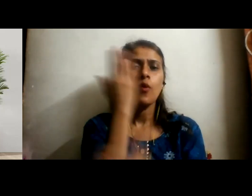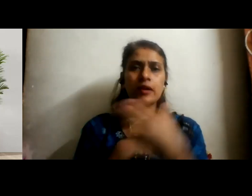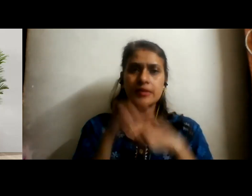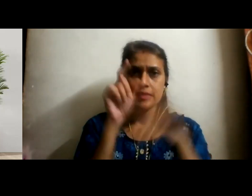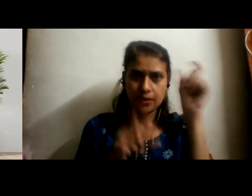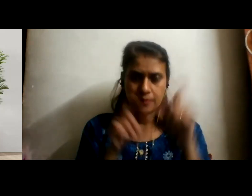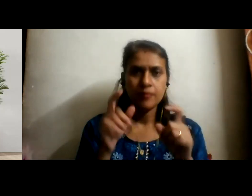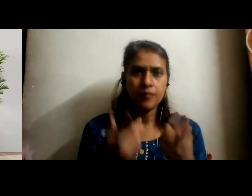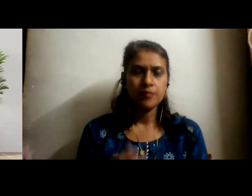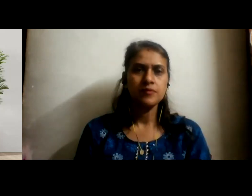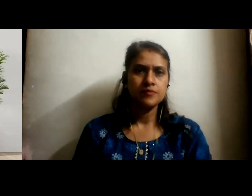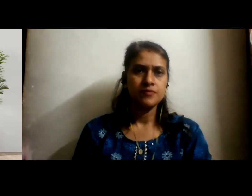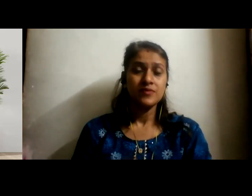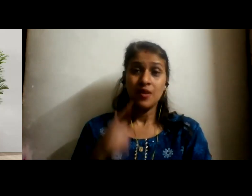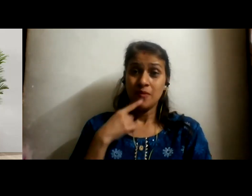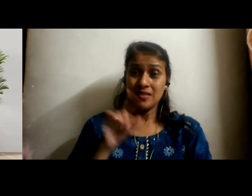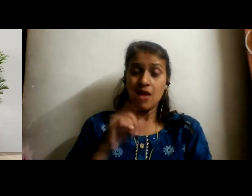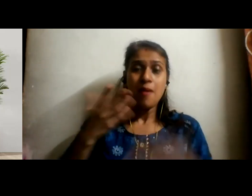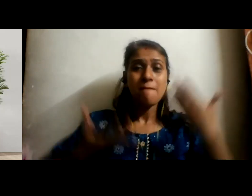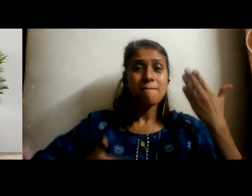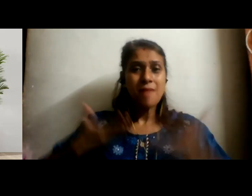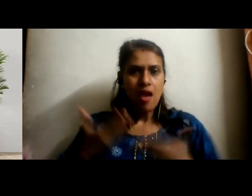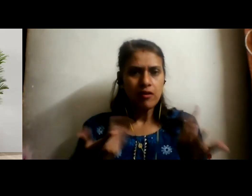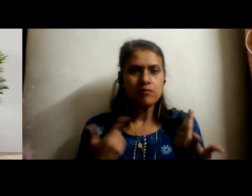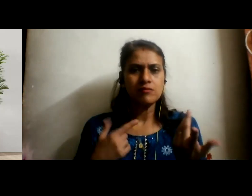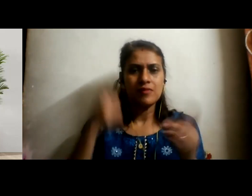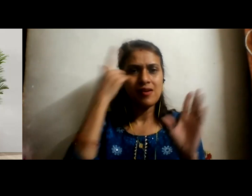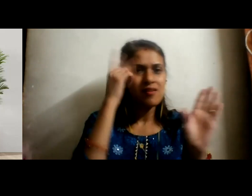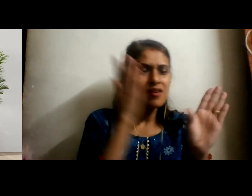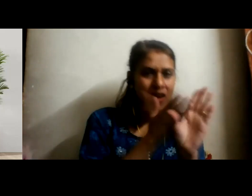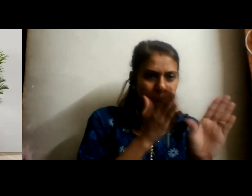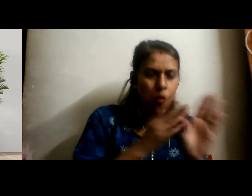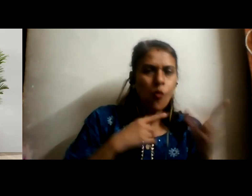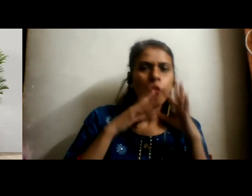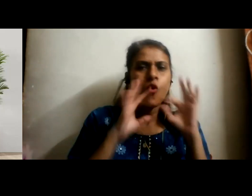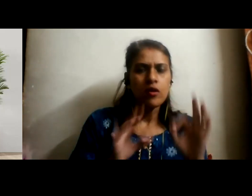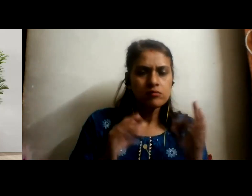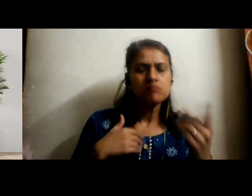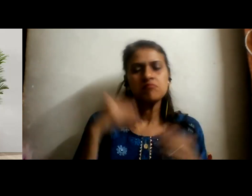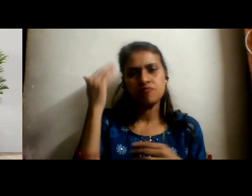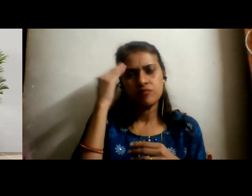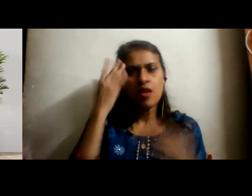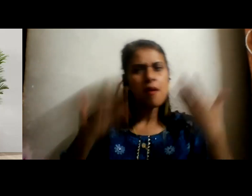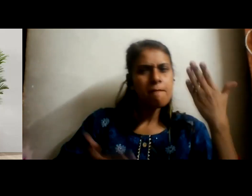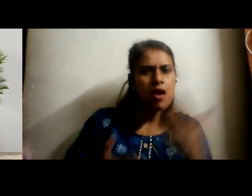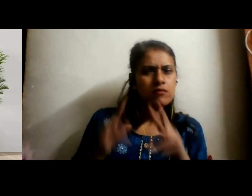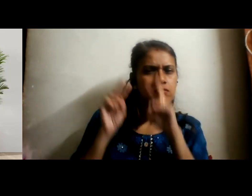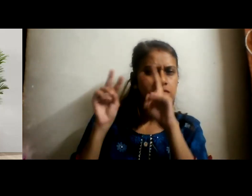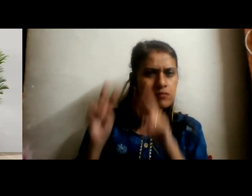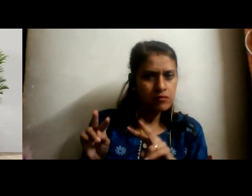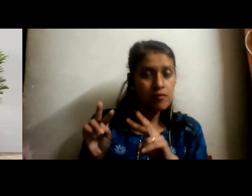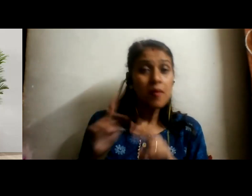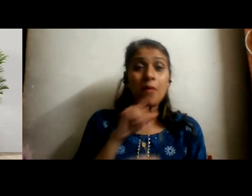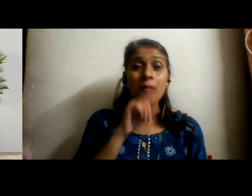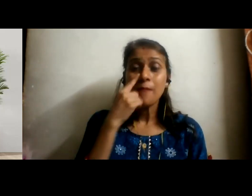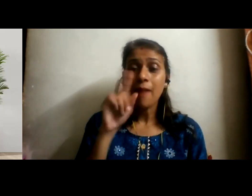जब पेरेंट का, क्योंकि मैं बिहेवियर पार्ट को लेके, क्योंकि मैं साइकोलॉजी बैकग्राउंड से हूं तो मेरा बिहेवियर पार्ट पे ज्यादा रहता है, लेकिन जब पेरेंट क्वेश्चन करते